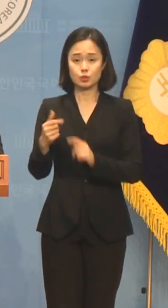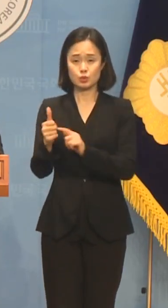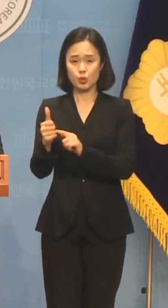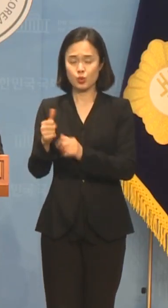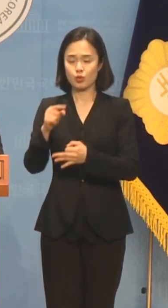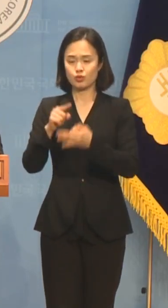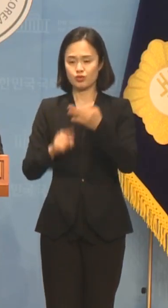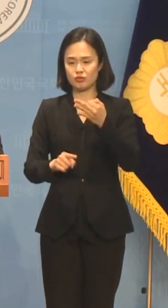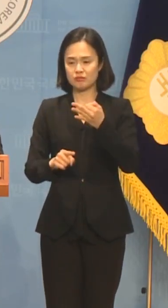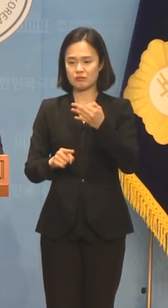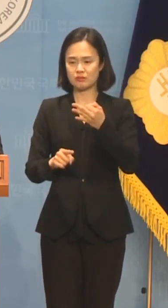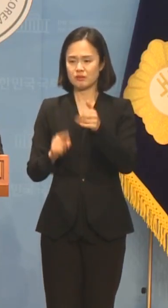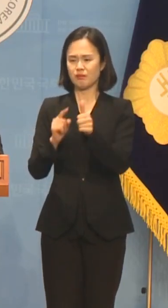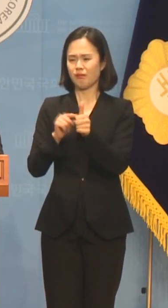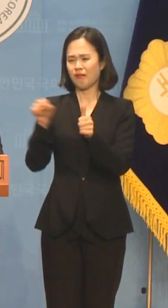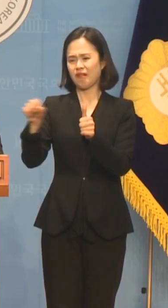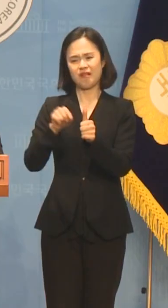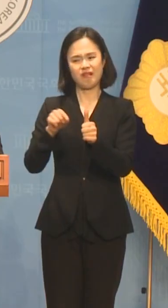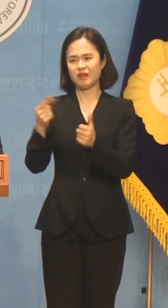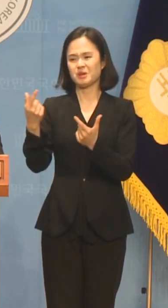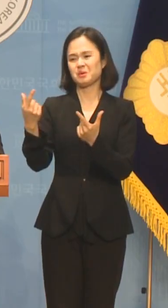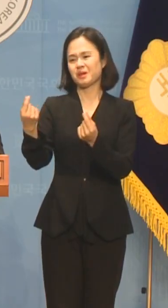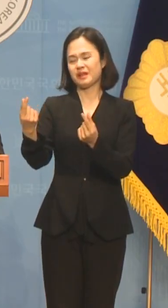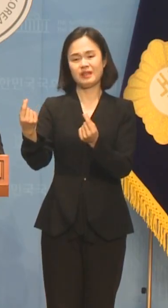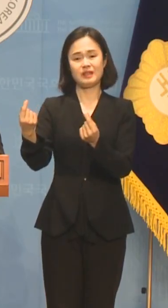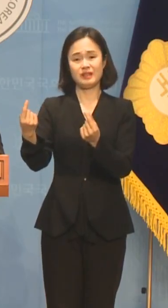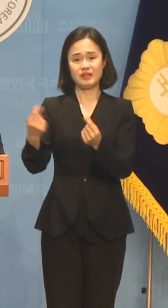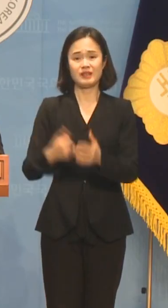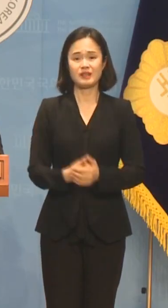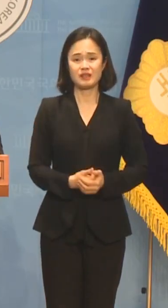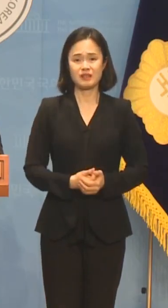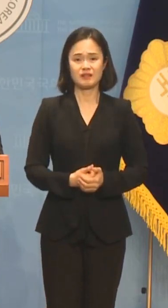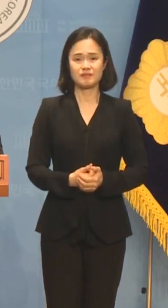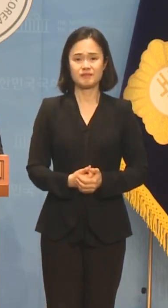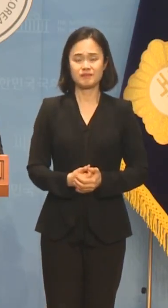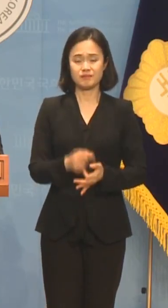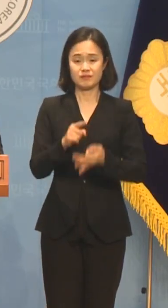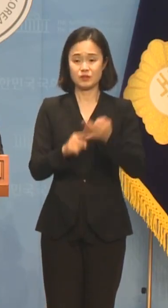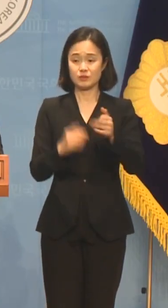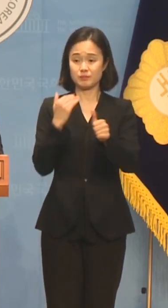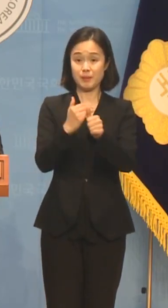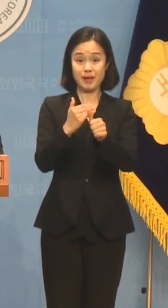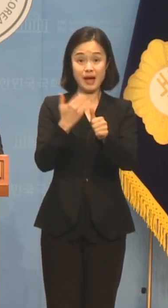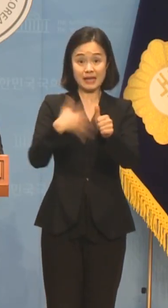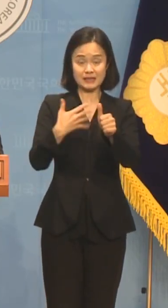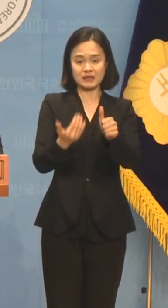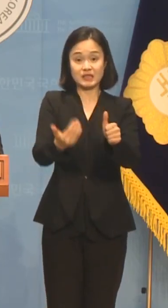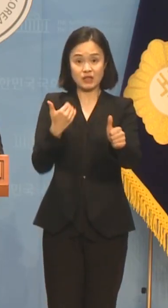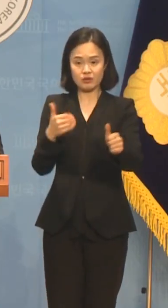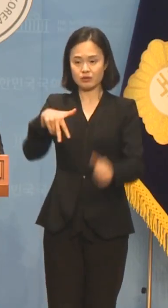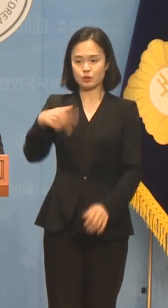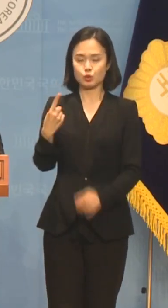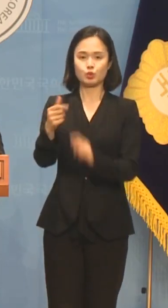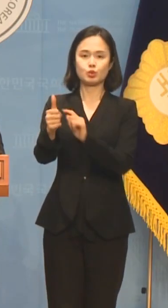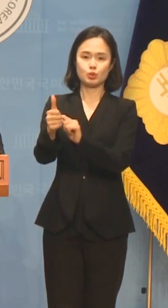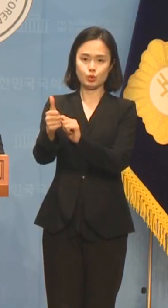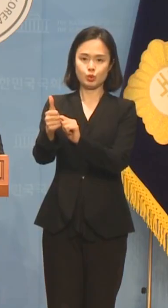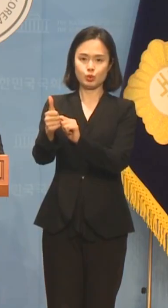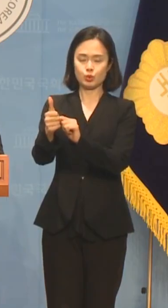외교부 장관입니다. 내란 속의 윤석열의 파면 전이라도 조 장관은 자신의